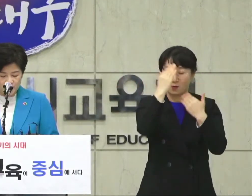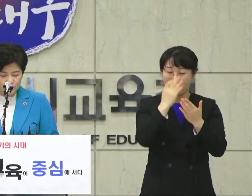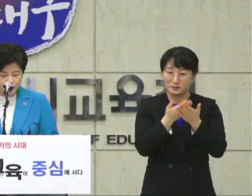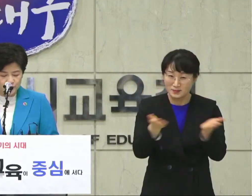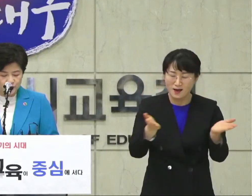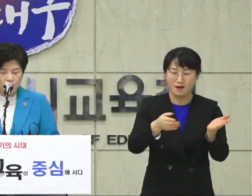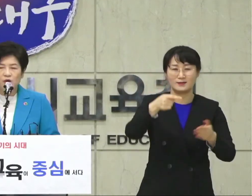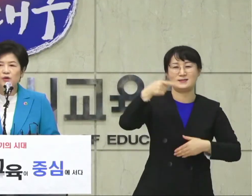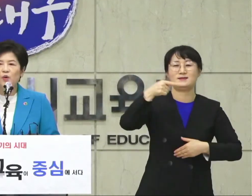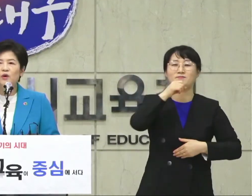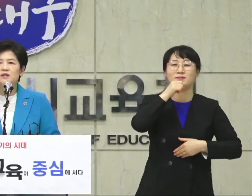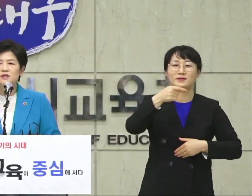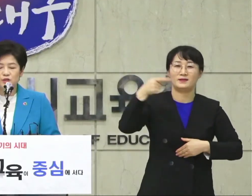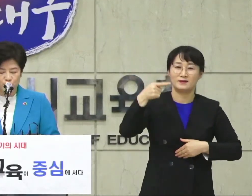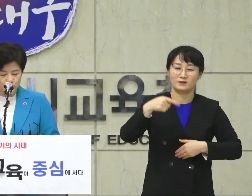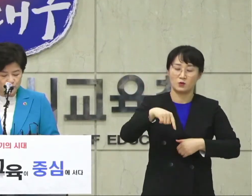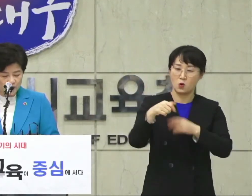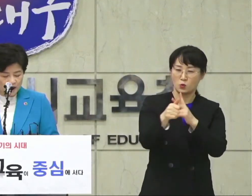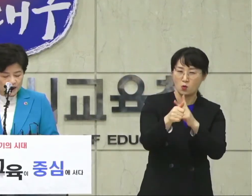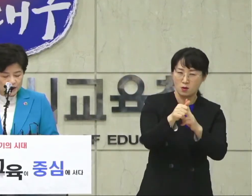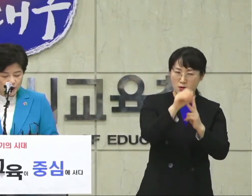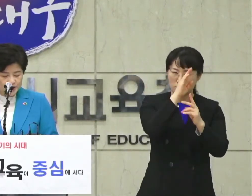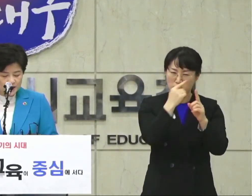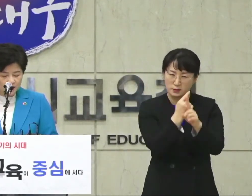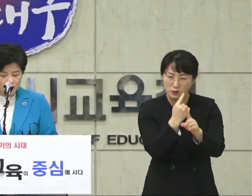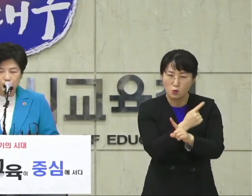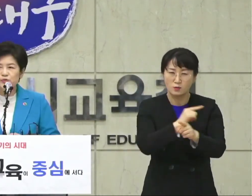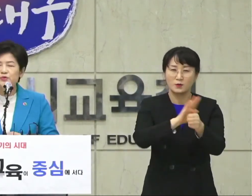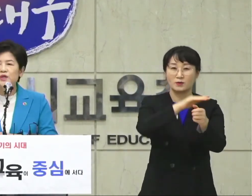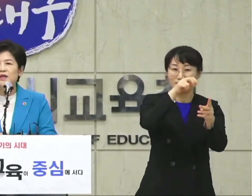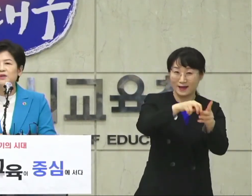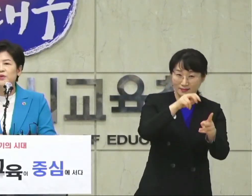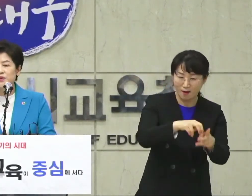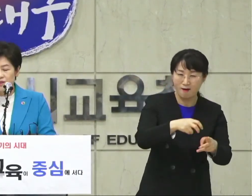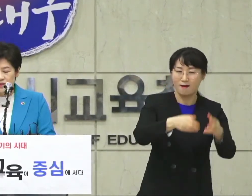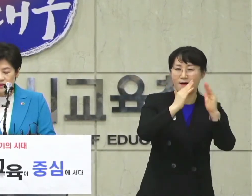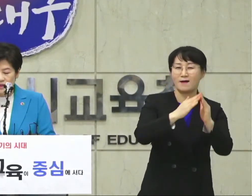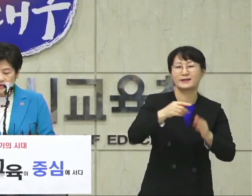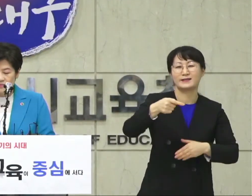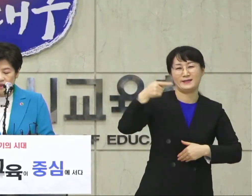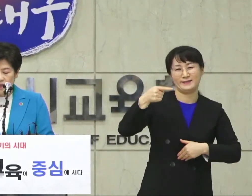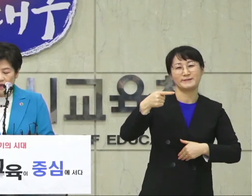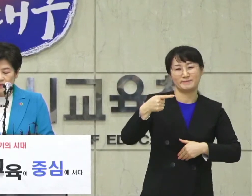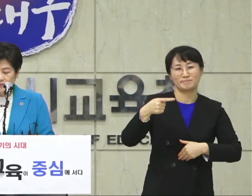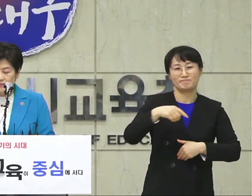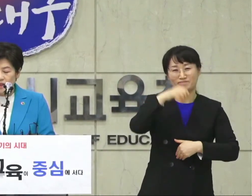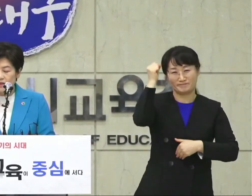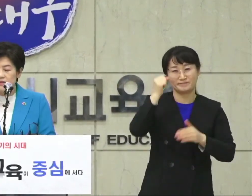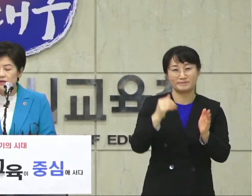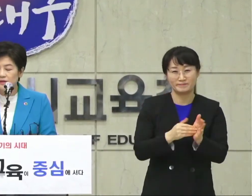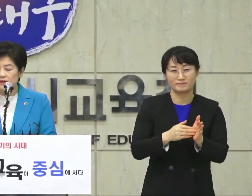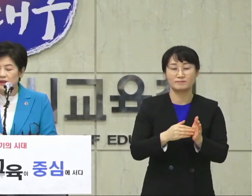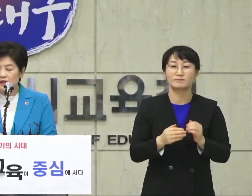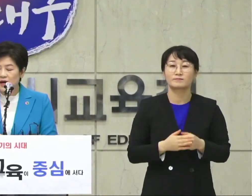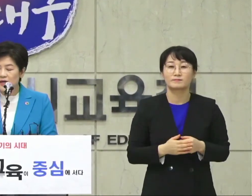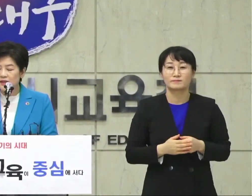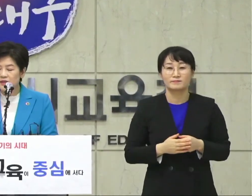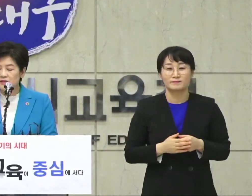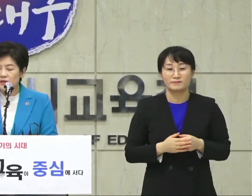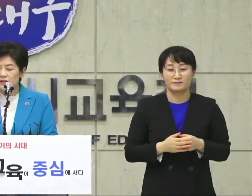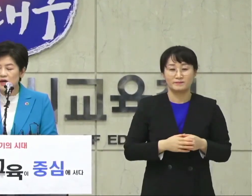사례 최우수, 교원 치유 지원센터 우수기관으로 선정되었습니다.